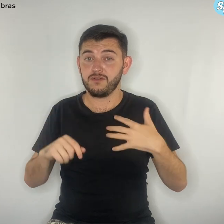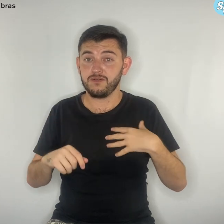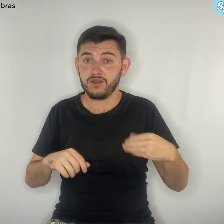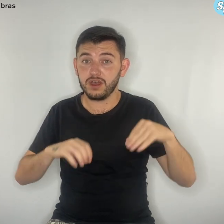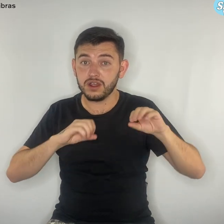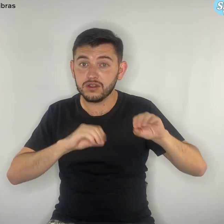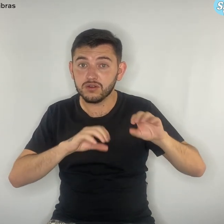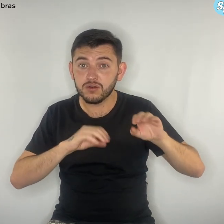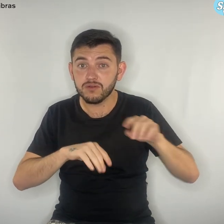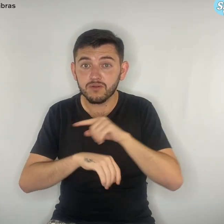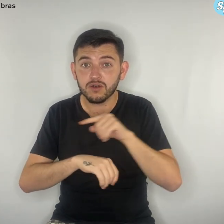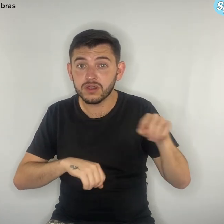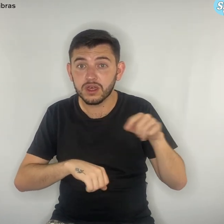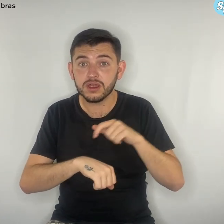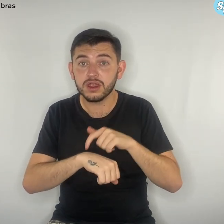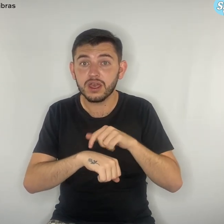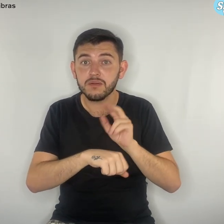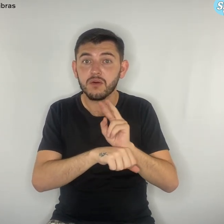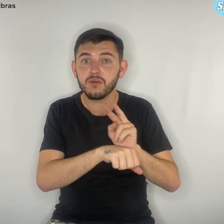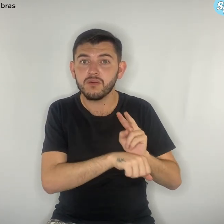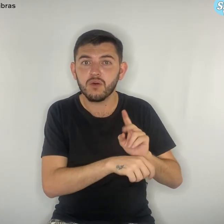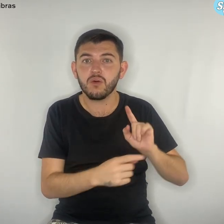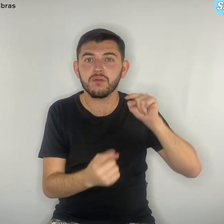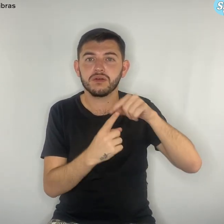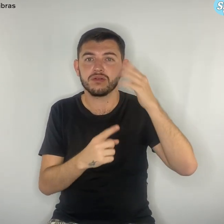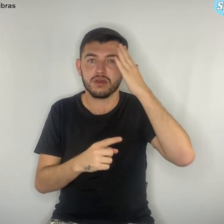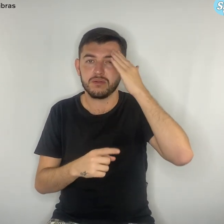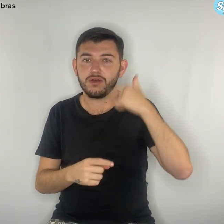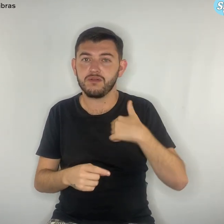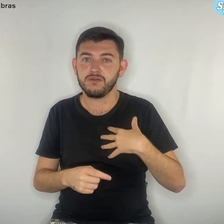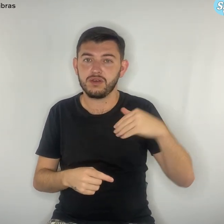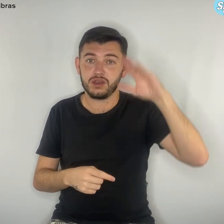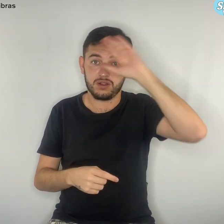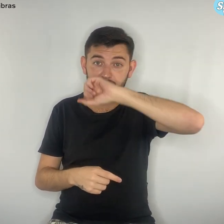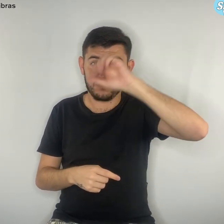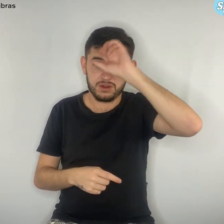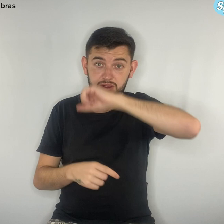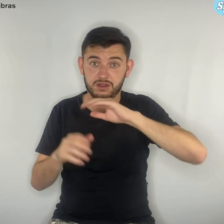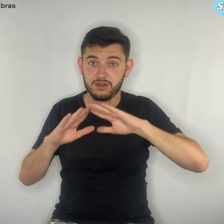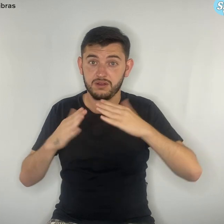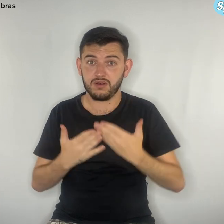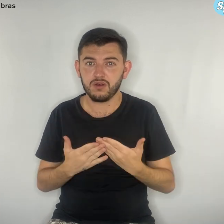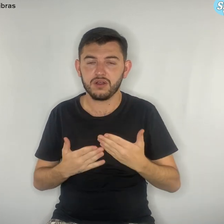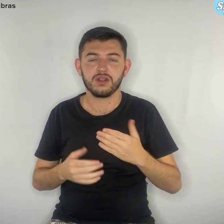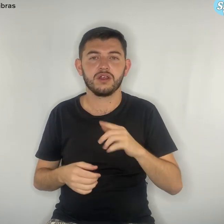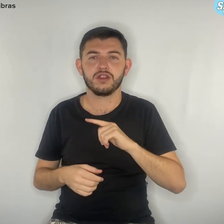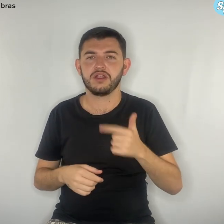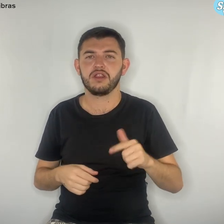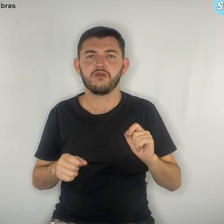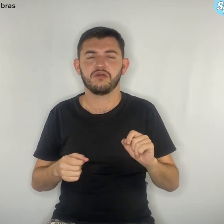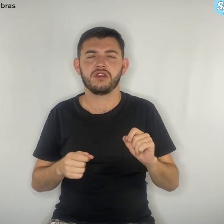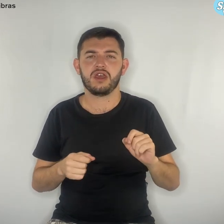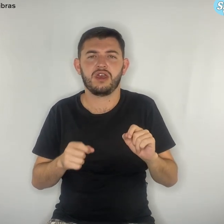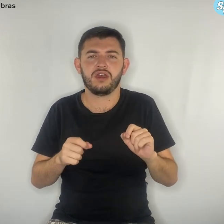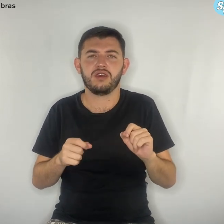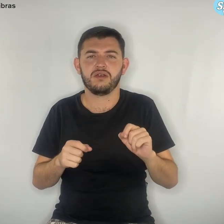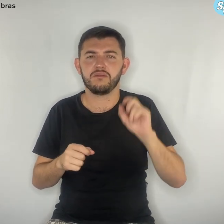eles estão aprendendo nas escolas e não vai ter espaço para professor doutrinador